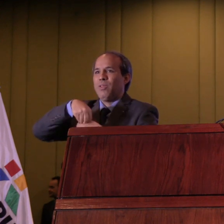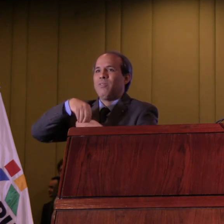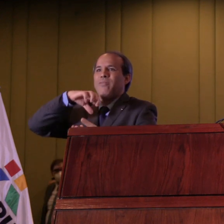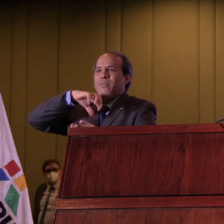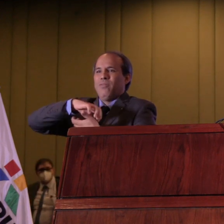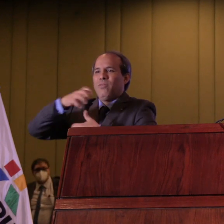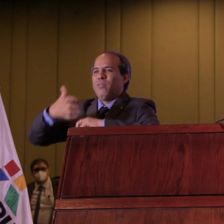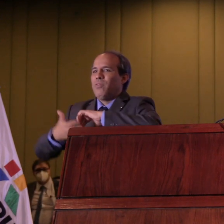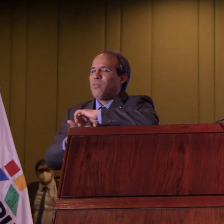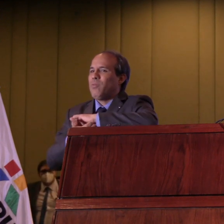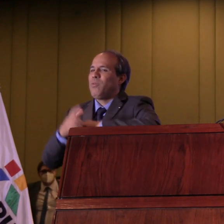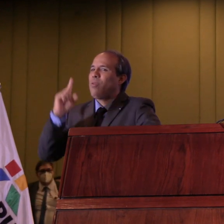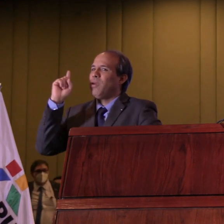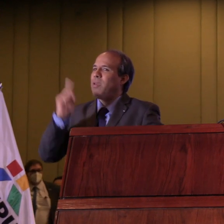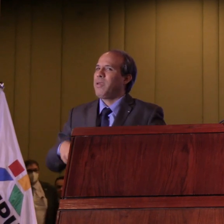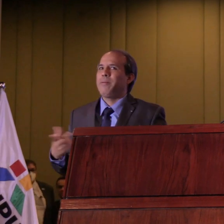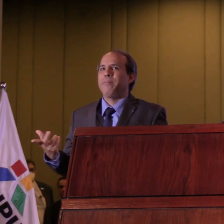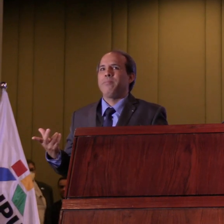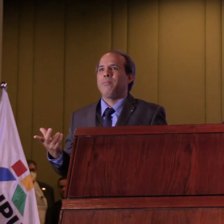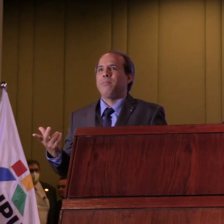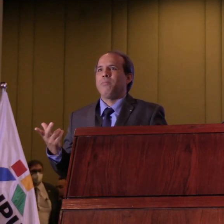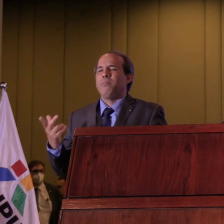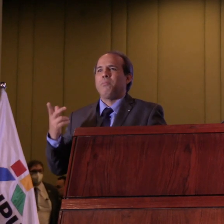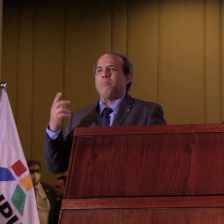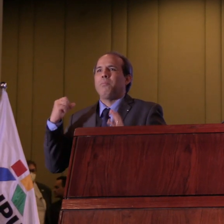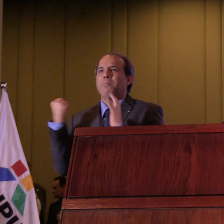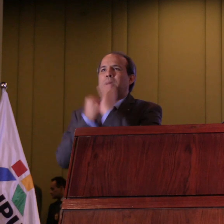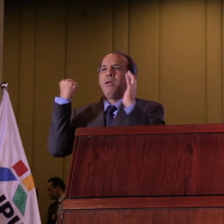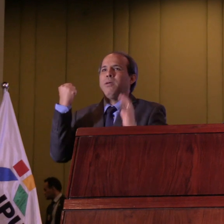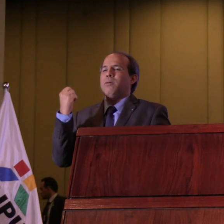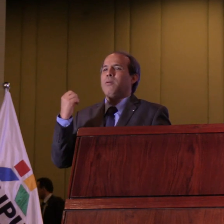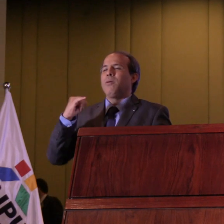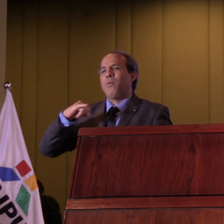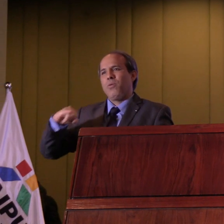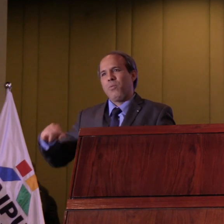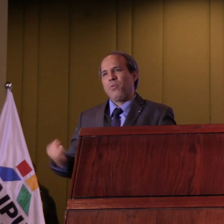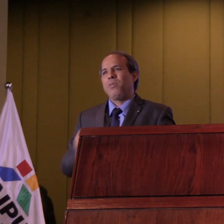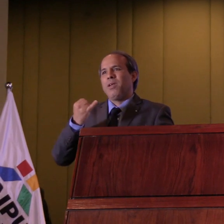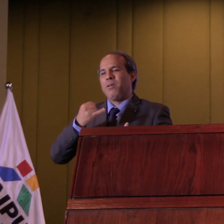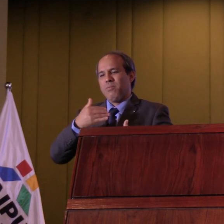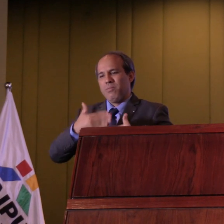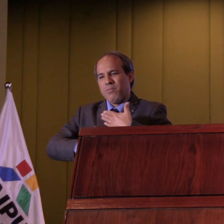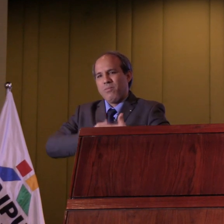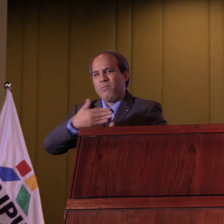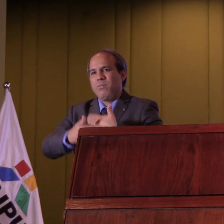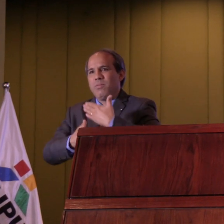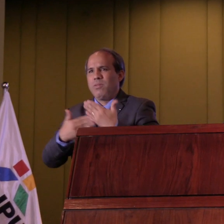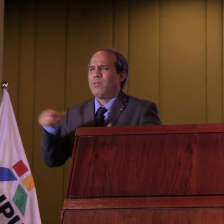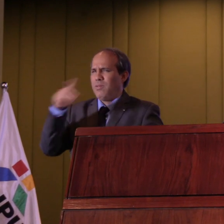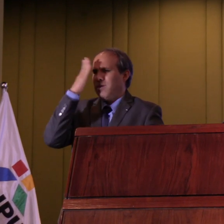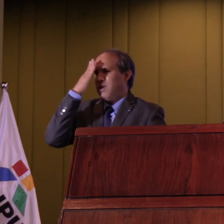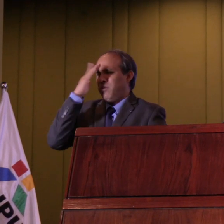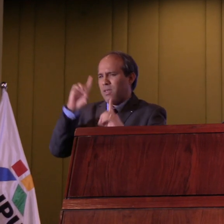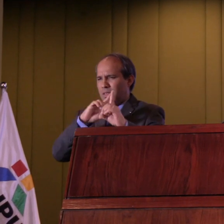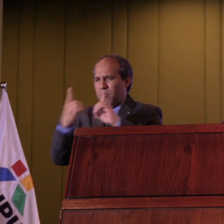é particularmente oportuna. Como sabemos, a diplomacia tem estado presente